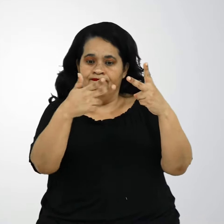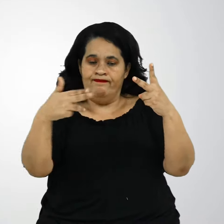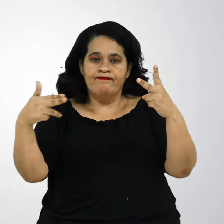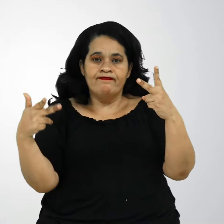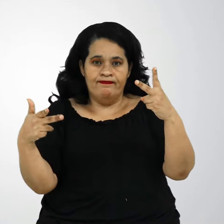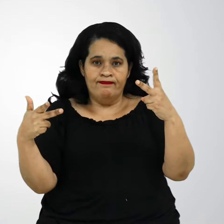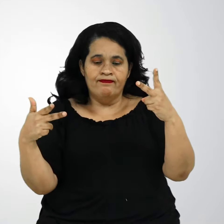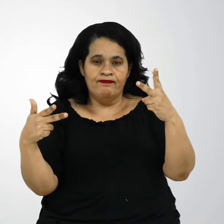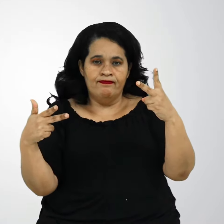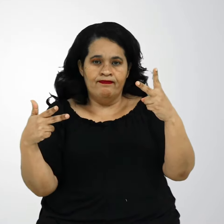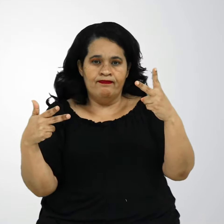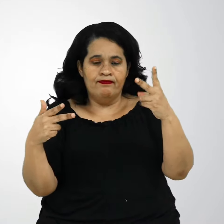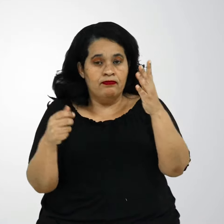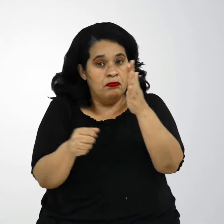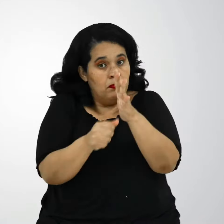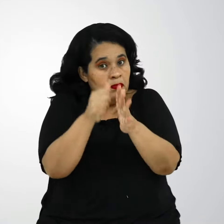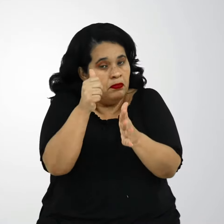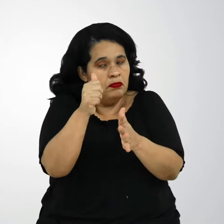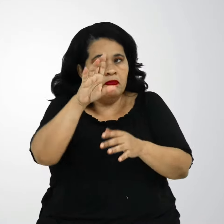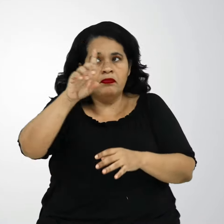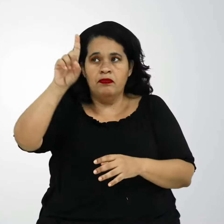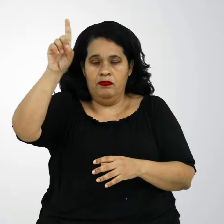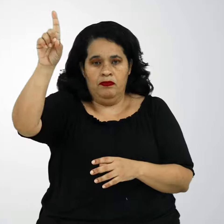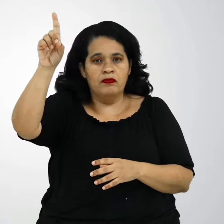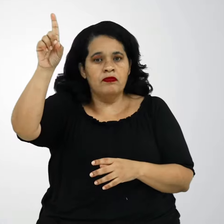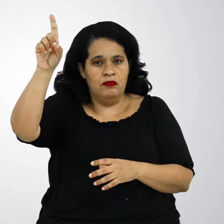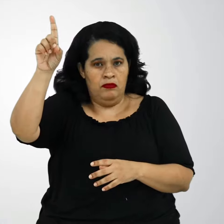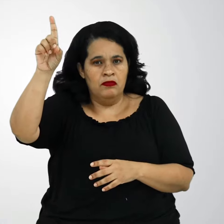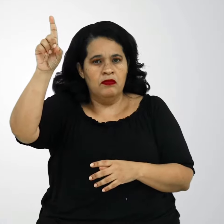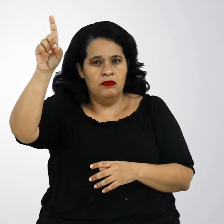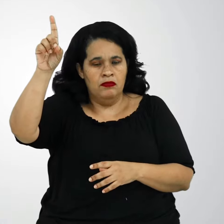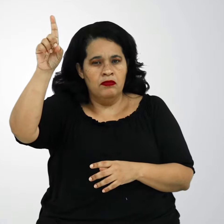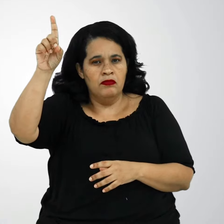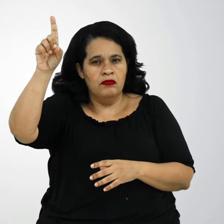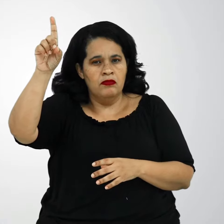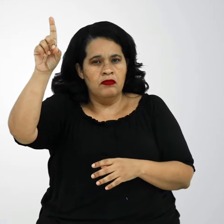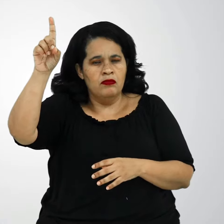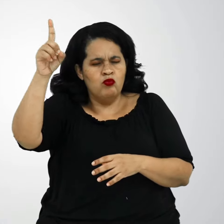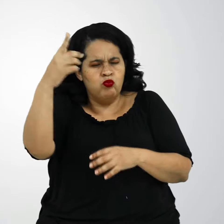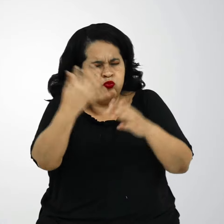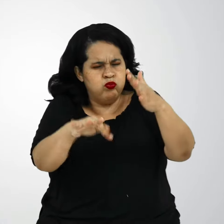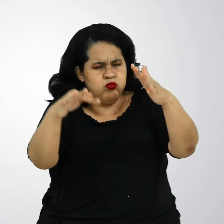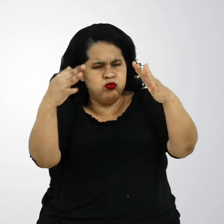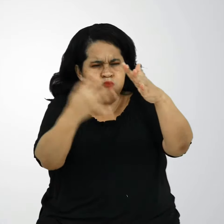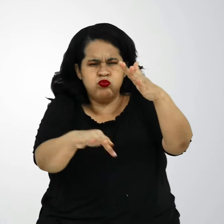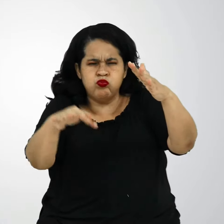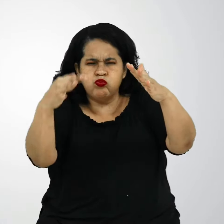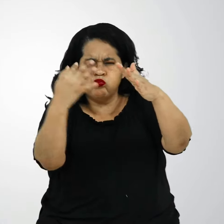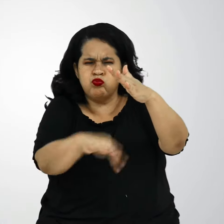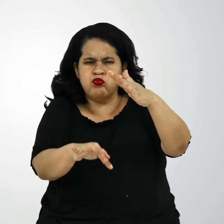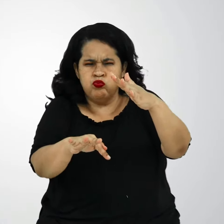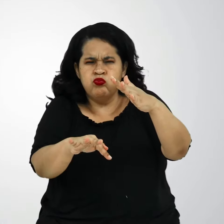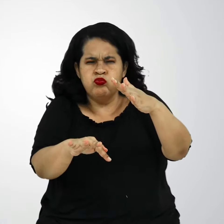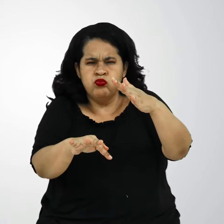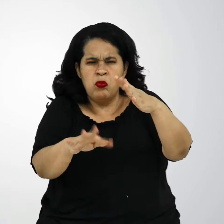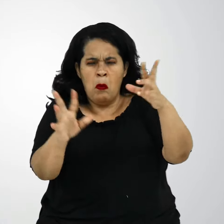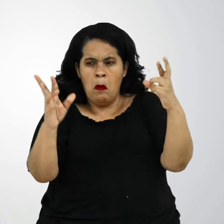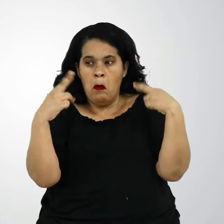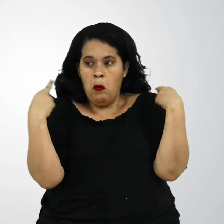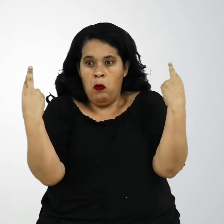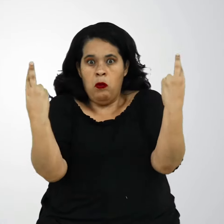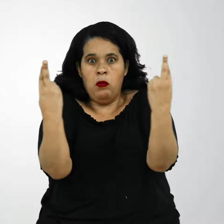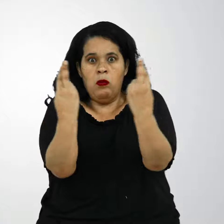Primeiro, Deus castigaria o rei da Babilônia, que era a nação opressora, e que essa nação seria